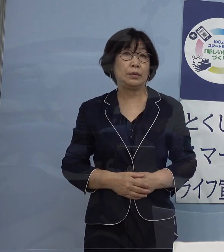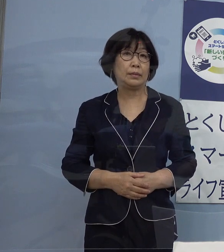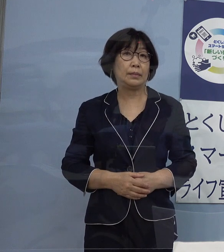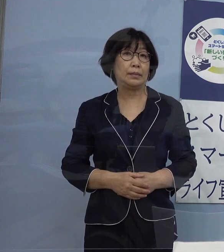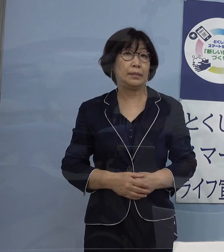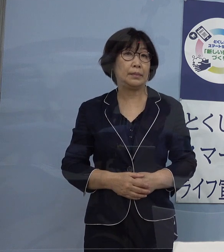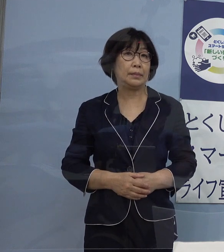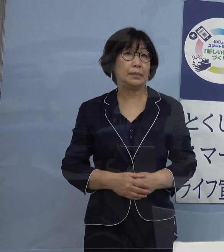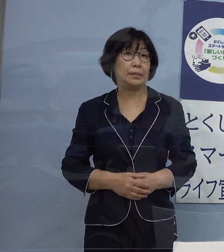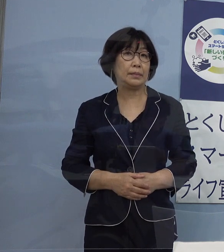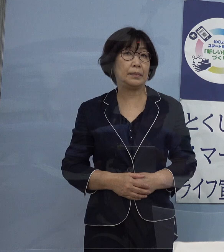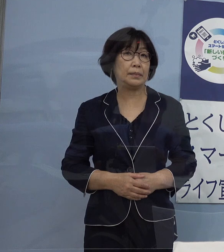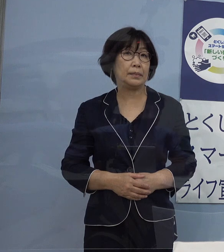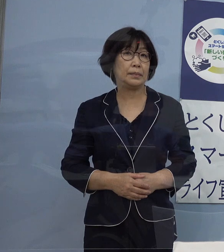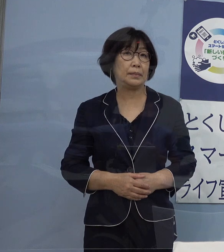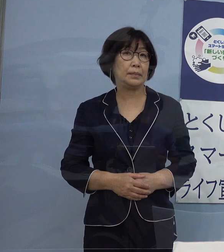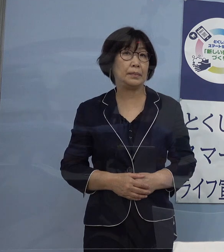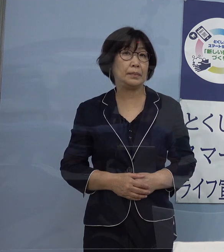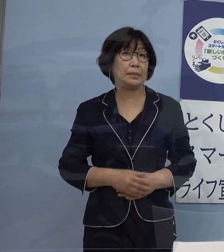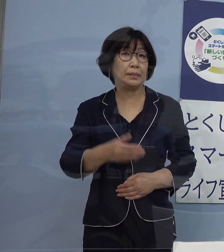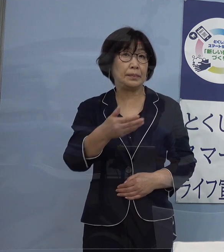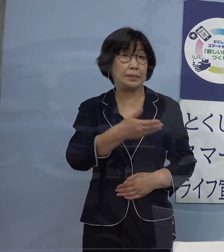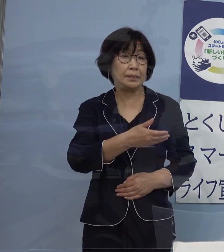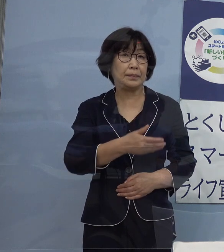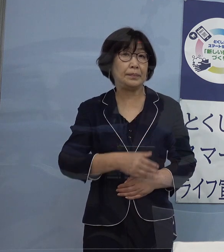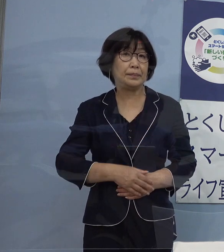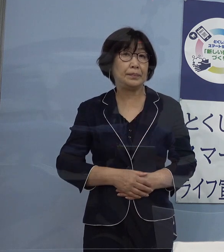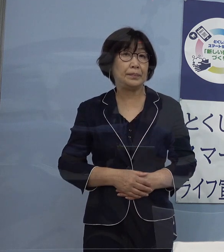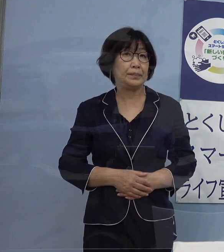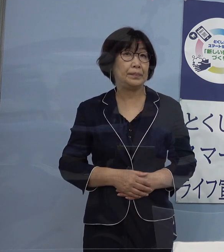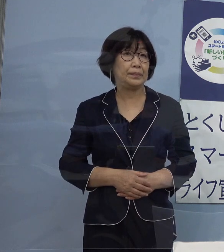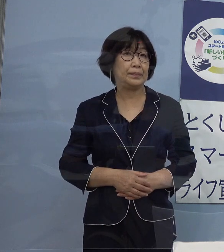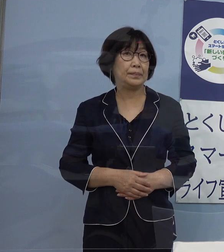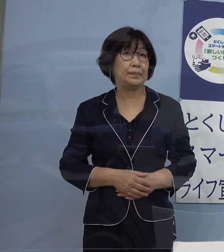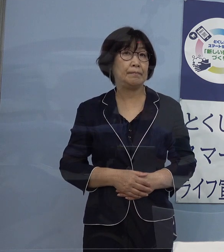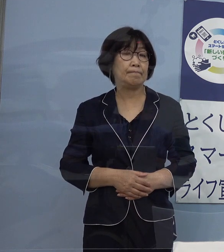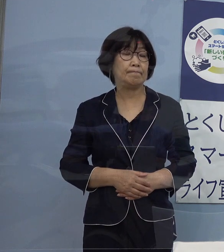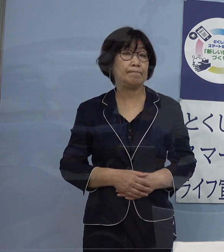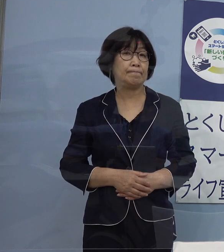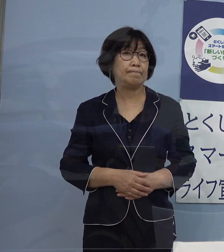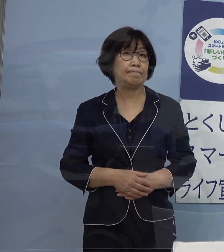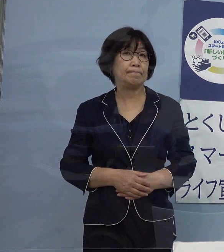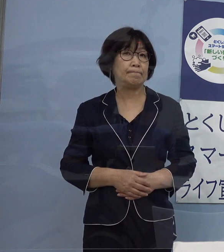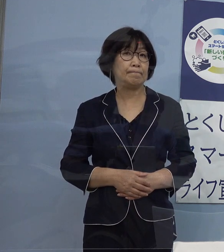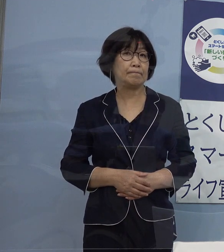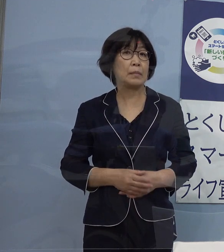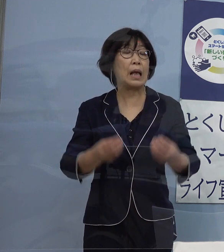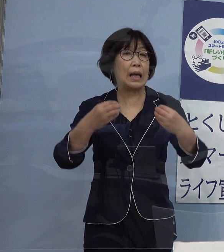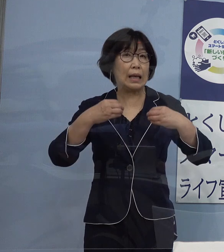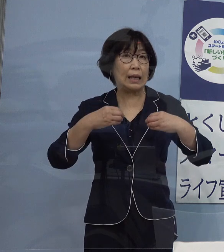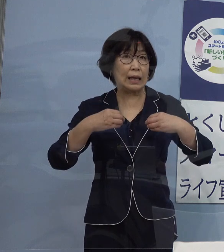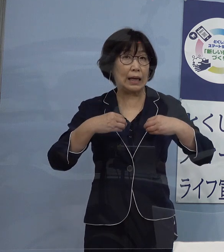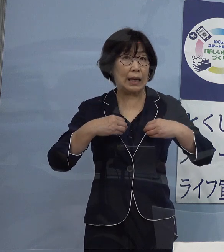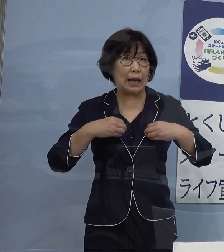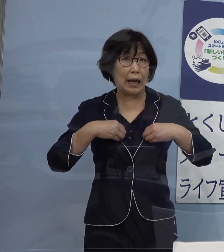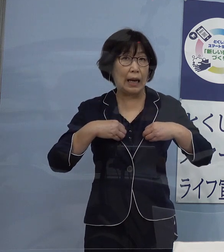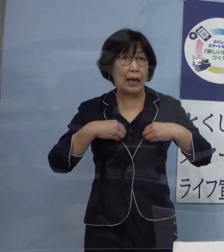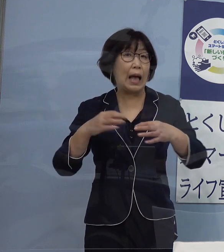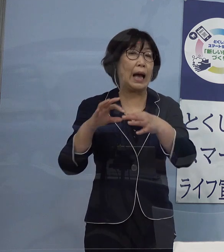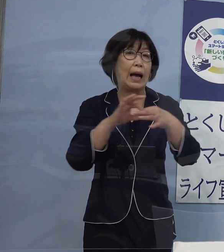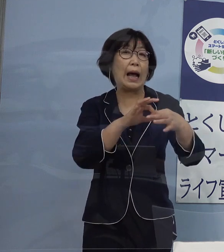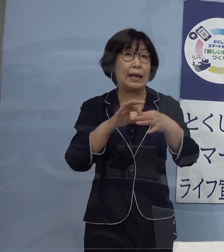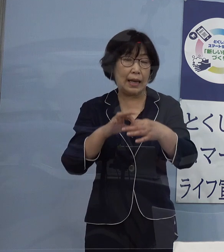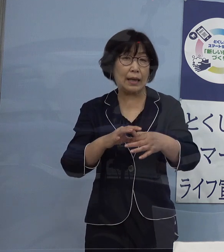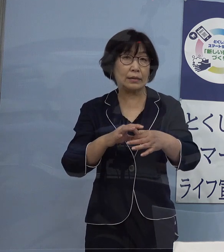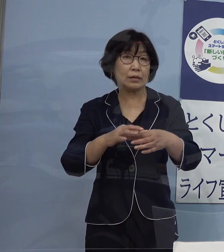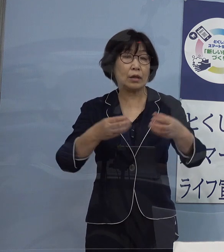先ほど、この方はその今の現段階、県としてはまだ調査中ということで、はい、関連クラスターということに入って、関連、クラスター関